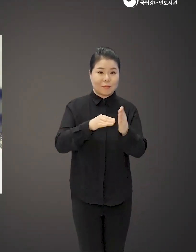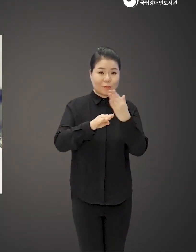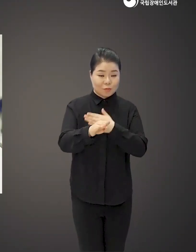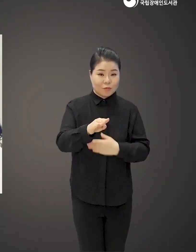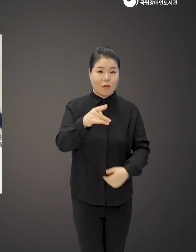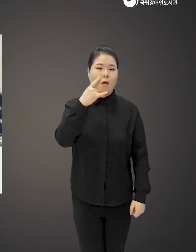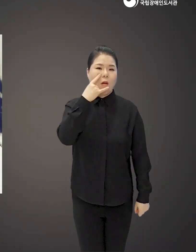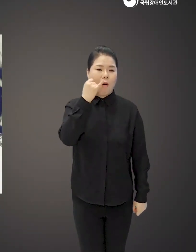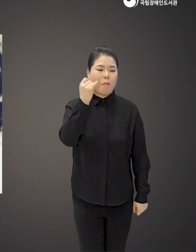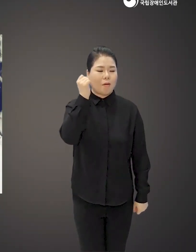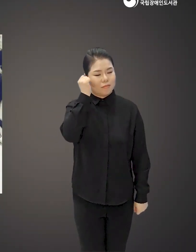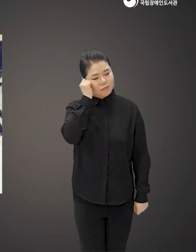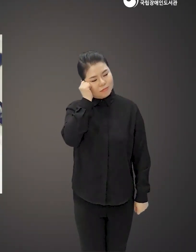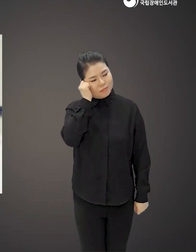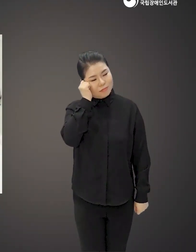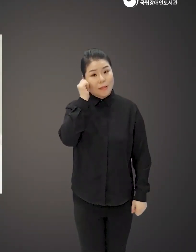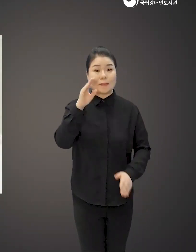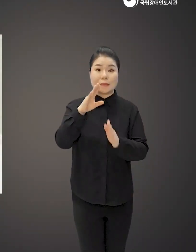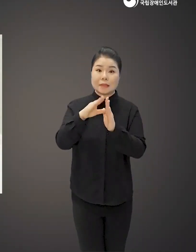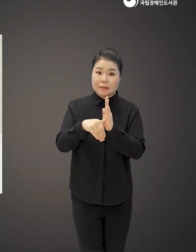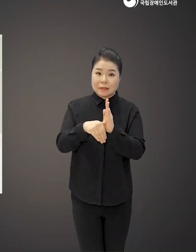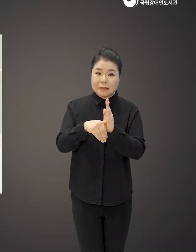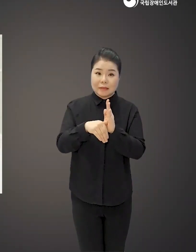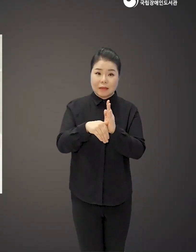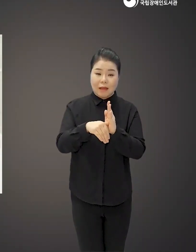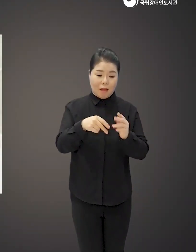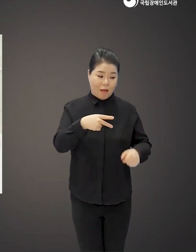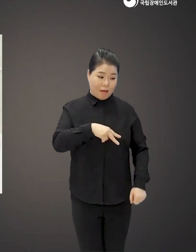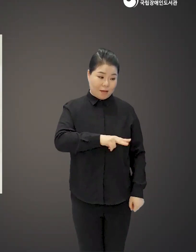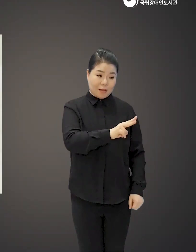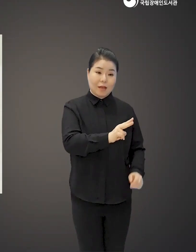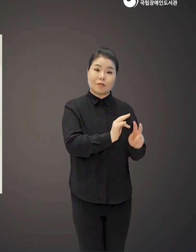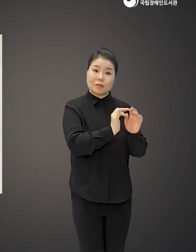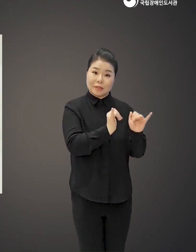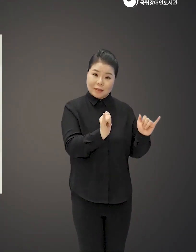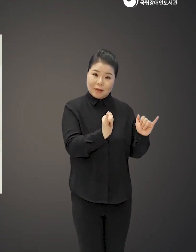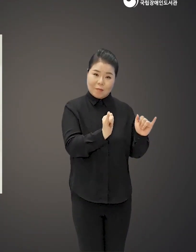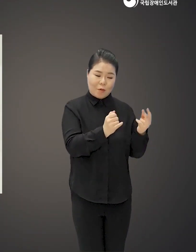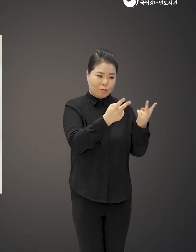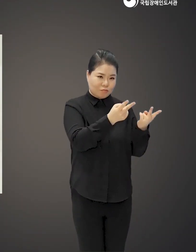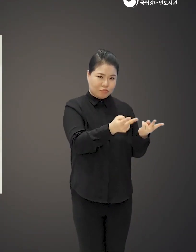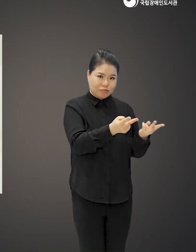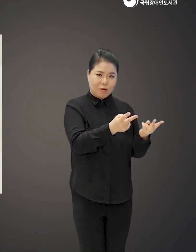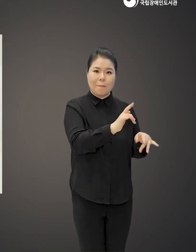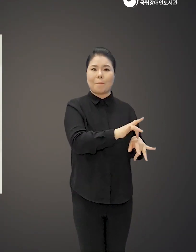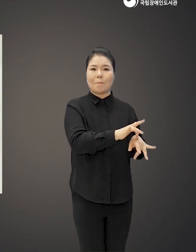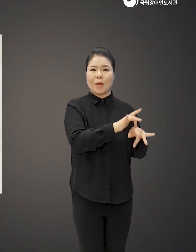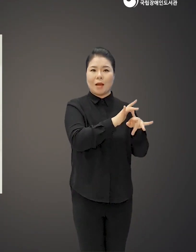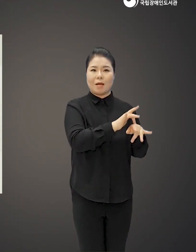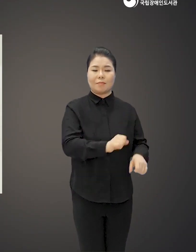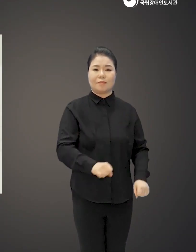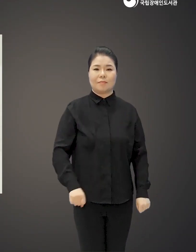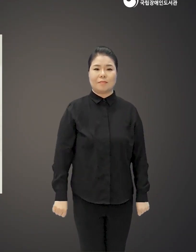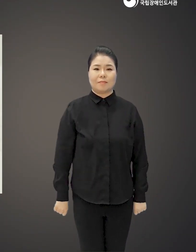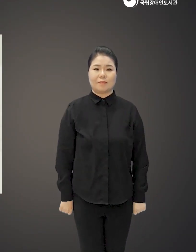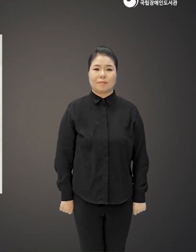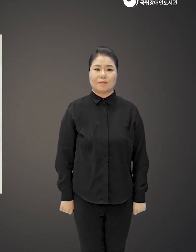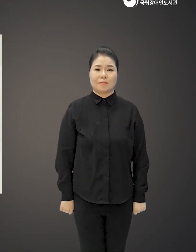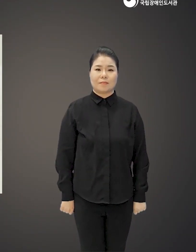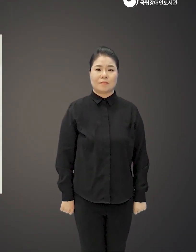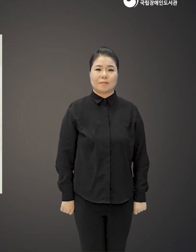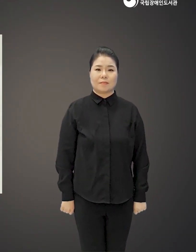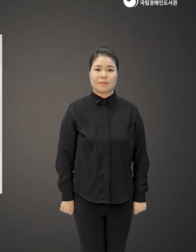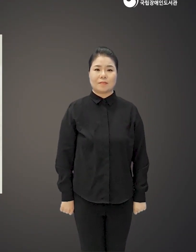파티가 끝나고 나서 그들 어머니가 복도 바로 아랫방에서 잠든 사이 침대에서 사라져버렸다.